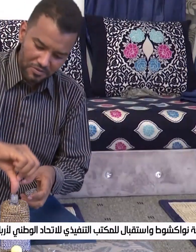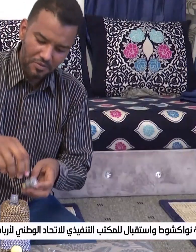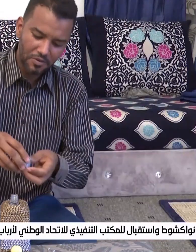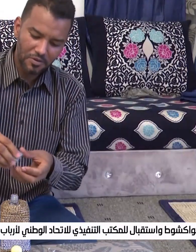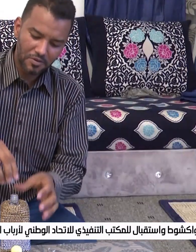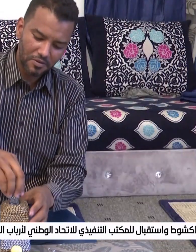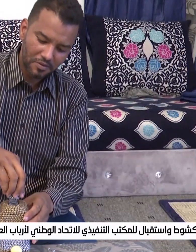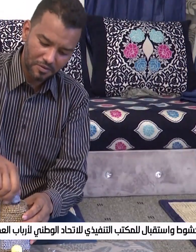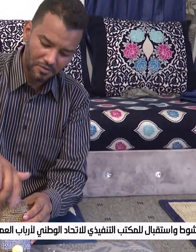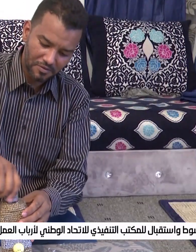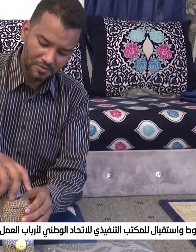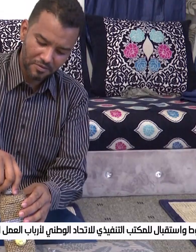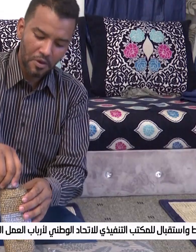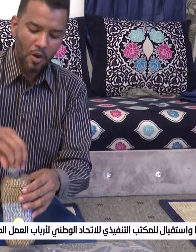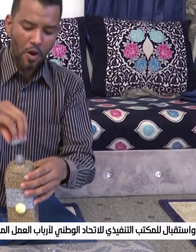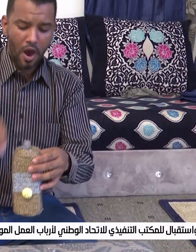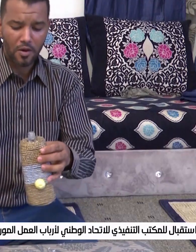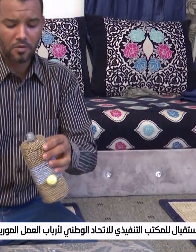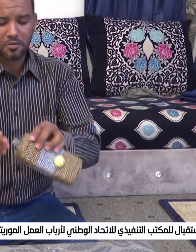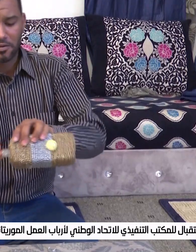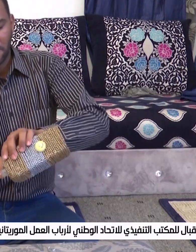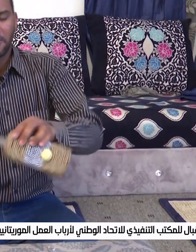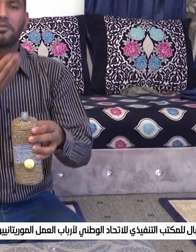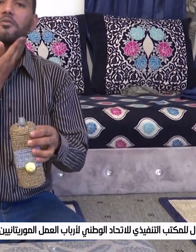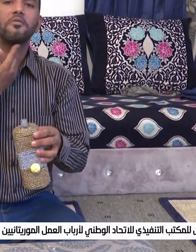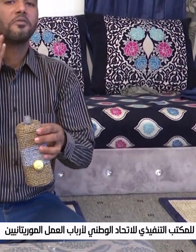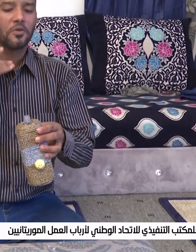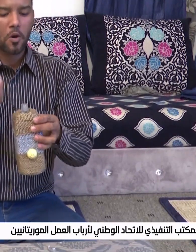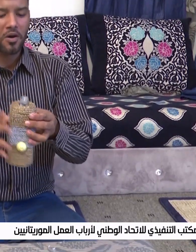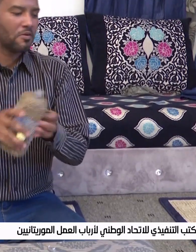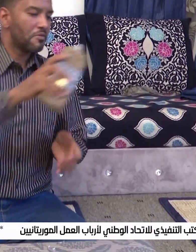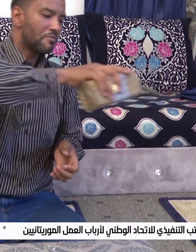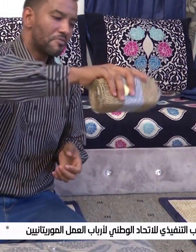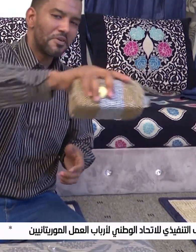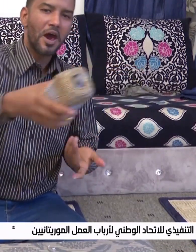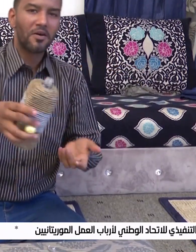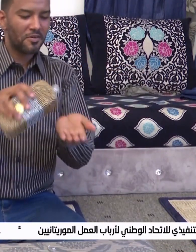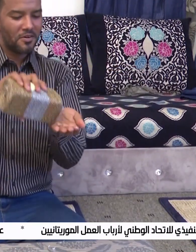يمكننا أن نستخدم هذه القنينة كوعاء نضع فيه العطور المنزلية.